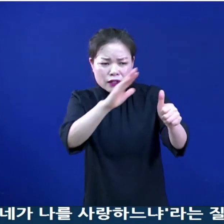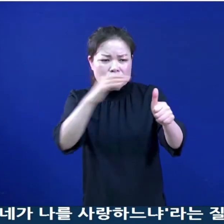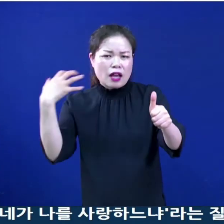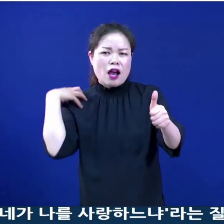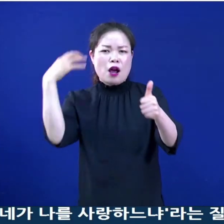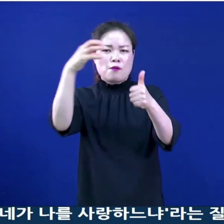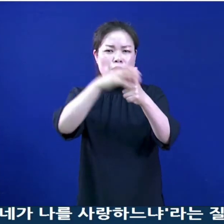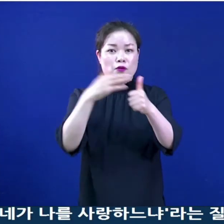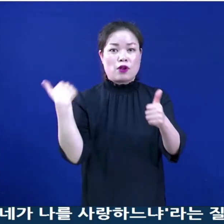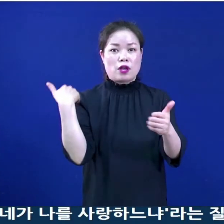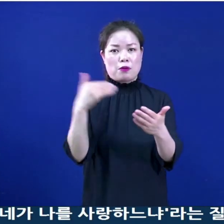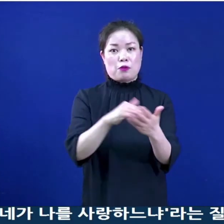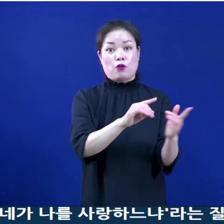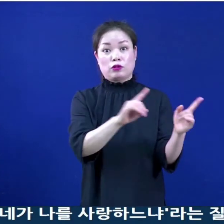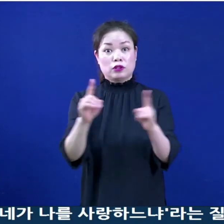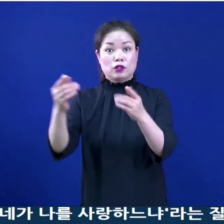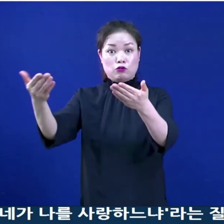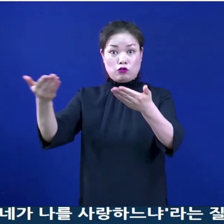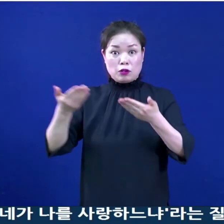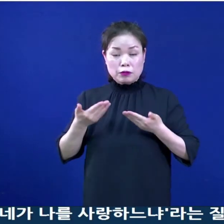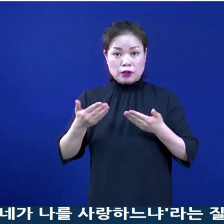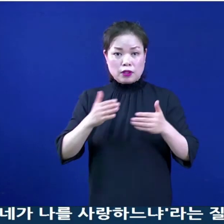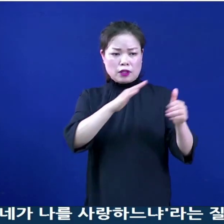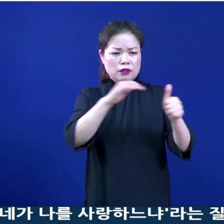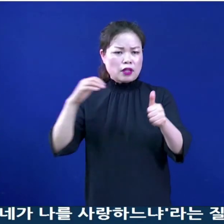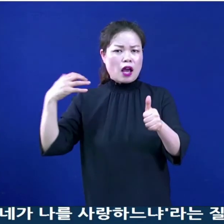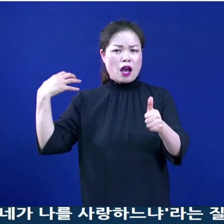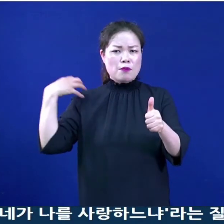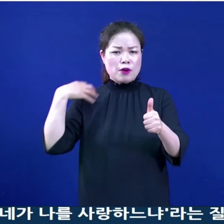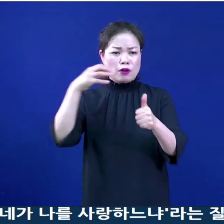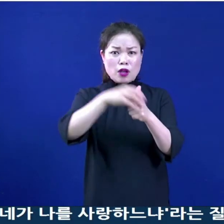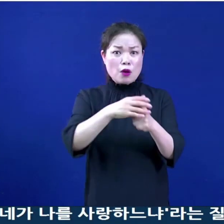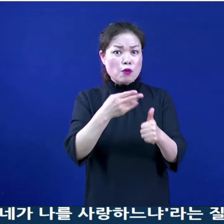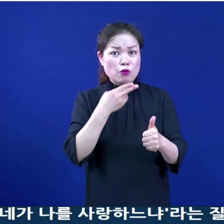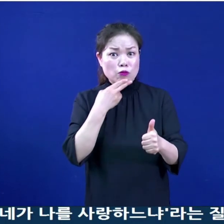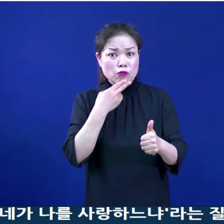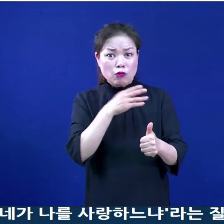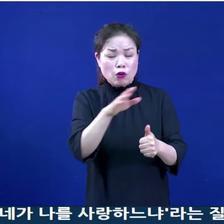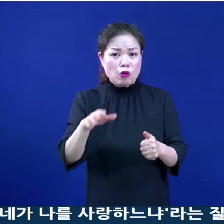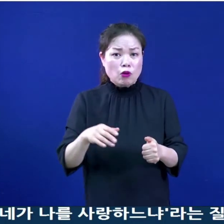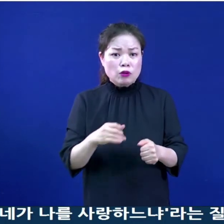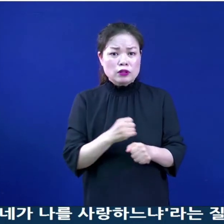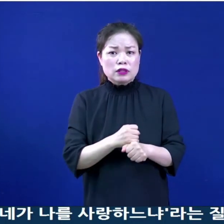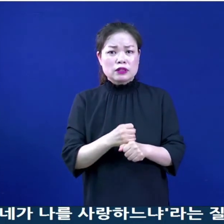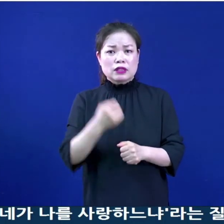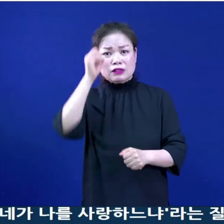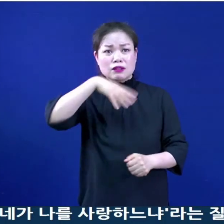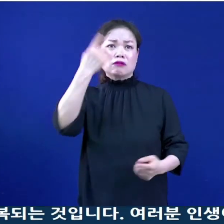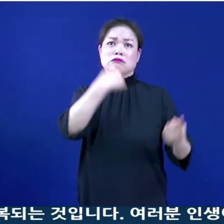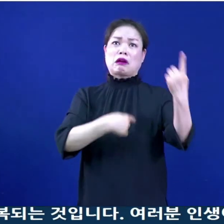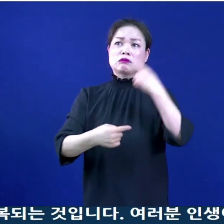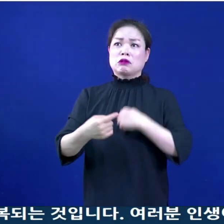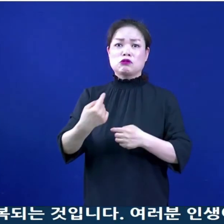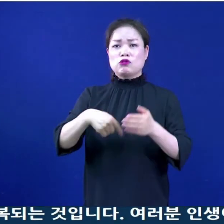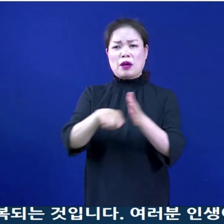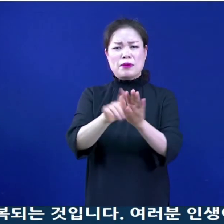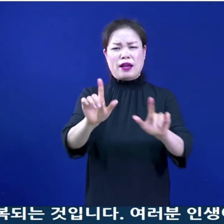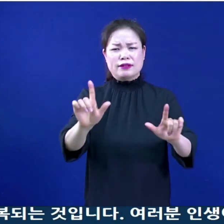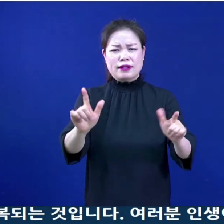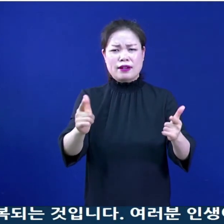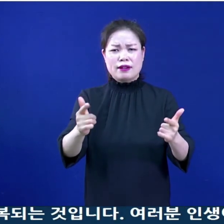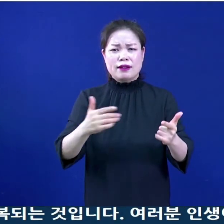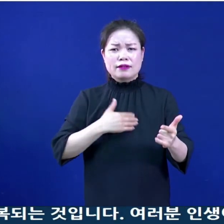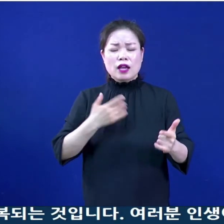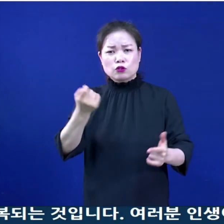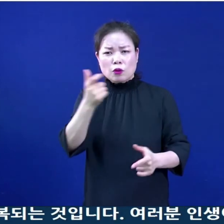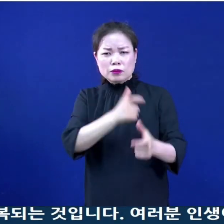사명을 위해서 회복시키시는 것이죠. 사명이 없는 회복이 아닙니다. 그저 나의 상처를 없애주시기 위한 것이 아닙니다. 내가